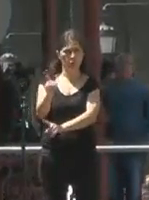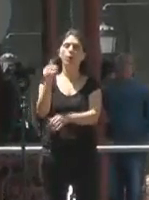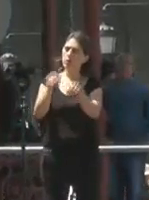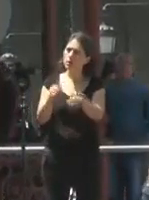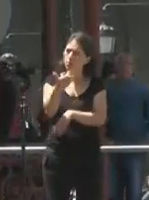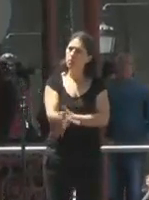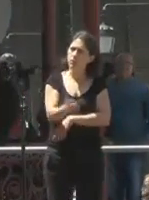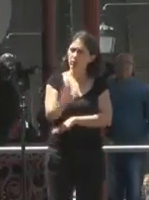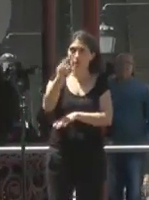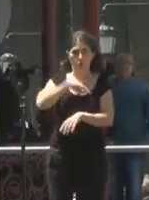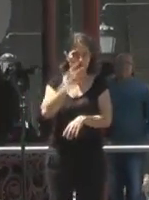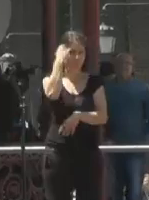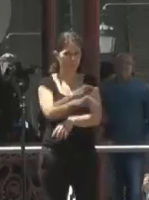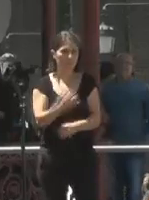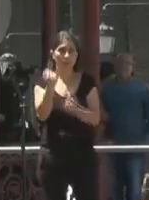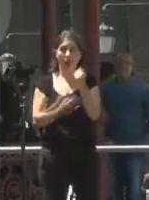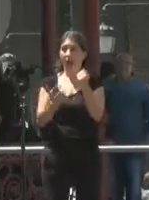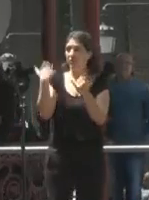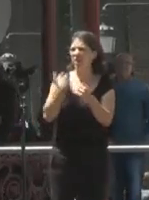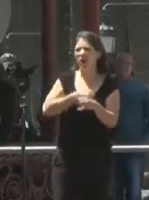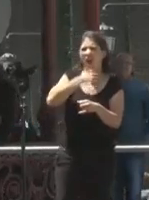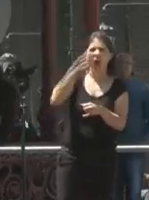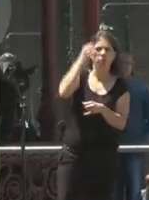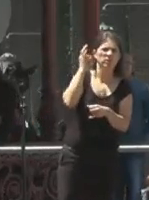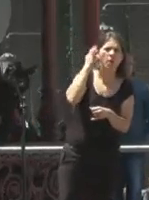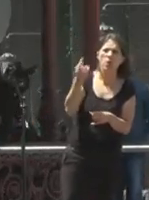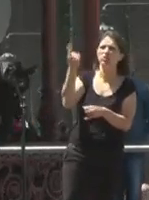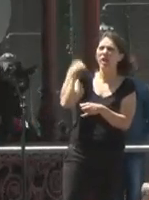votar, si lo sabremos nosotros, que fueron nuestras abuelas y nuestros